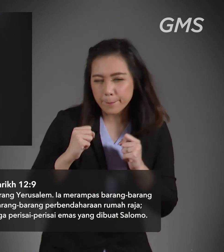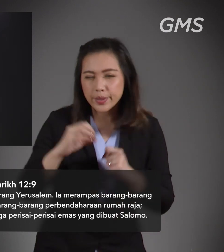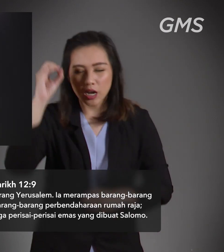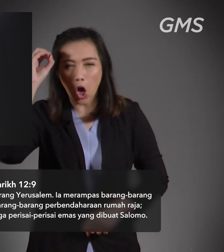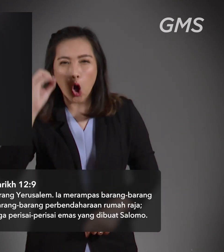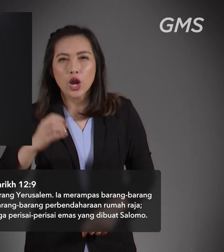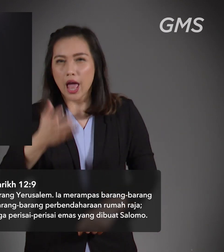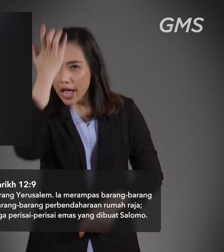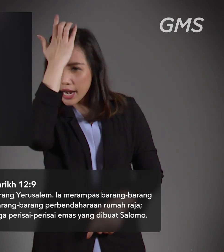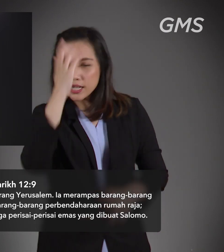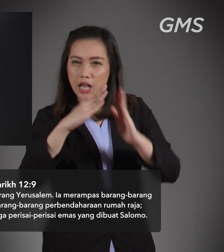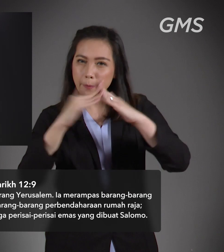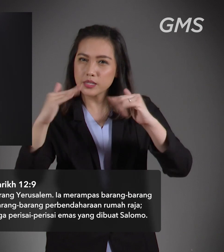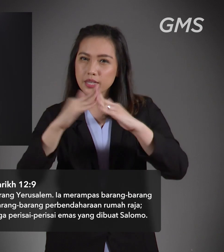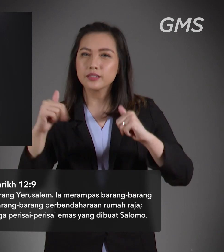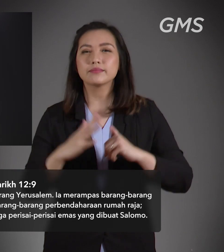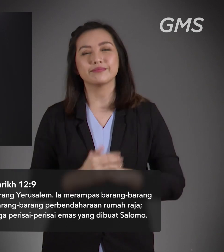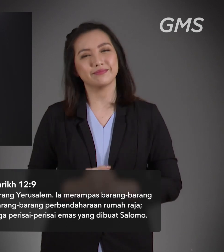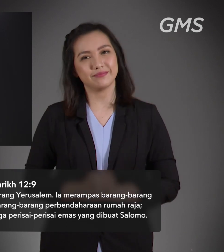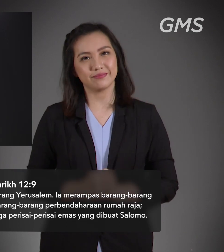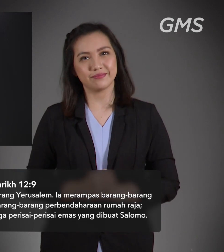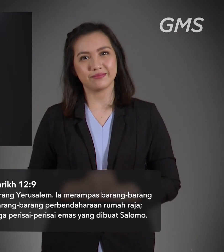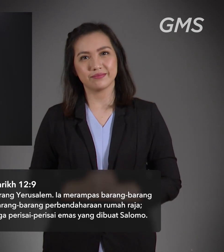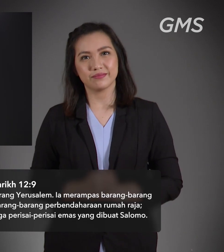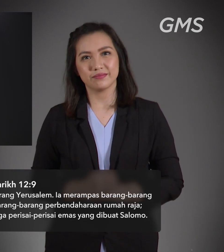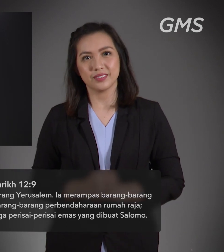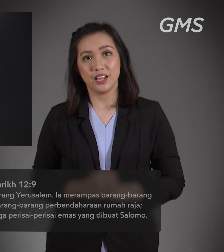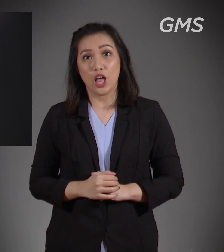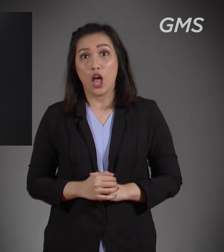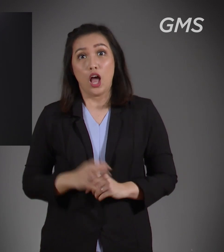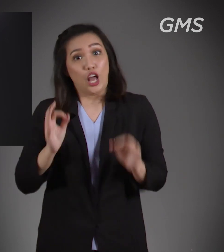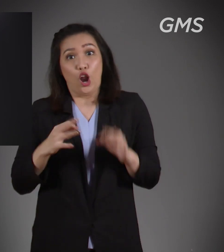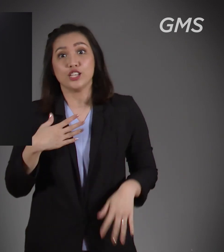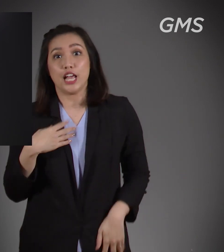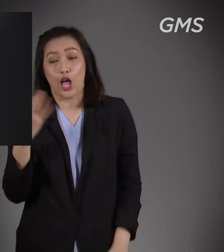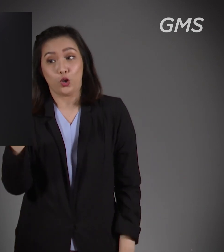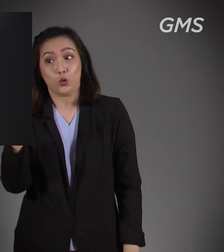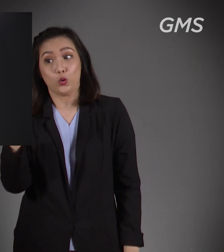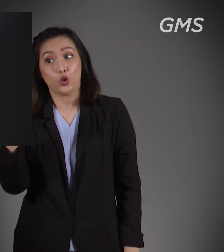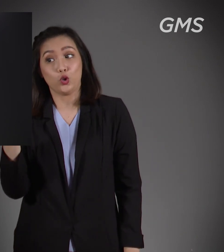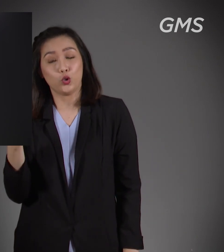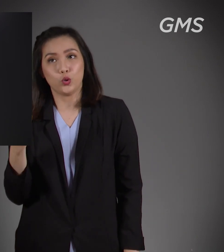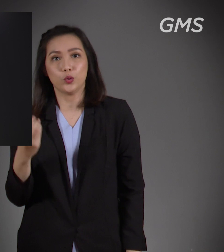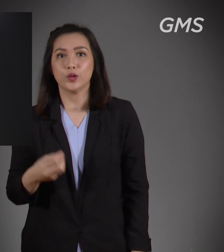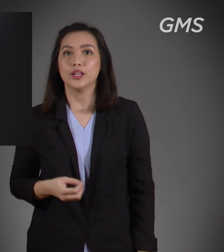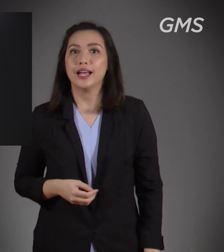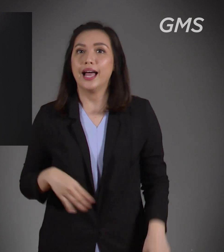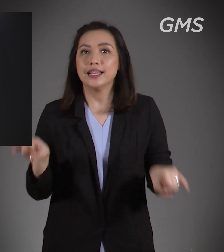perhitungan, kalkulasi, menurut harga emas hari ini. Per akhir tahun